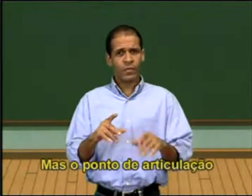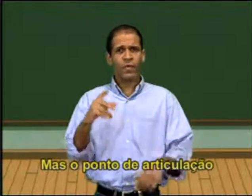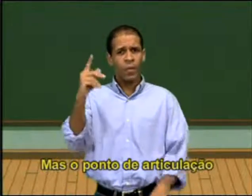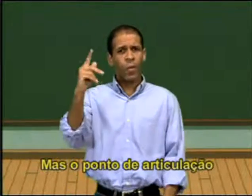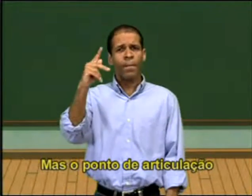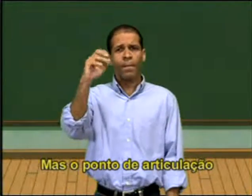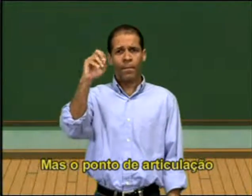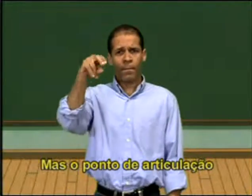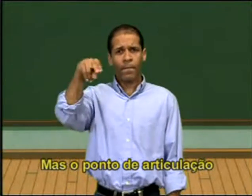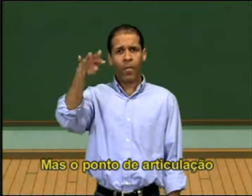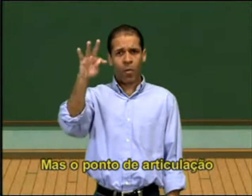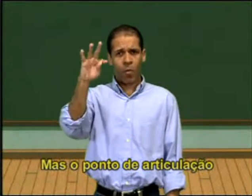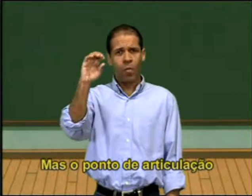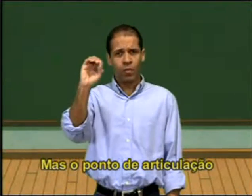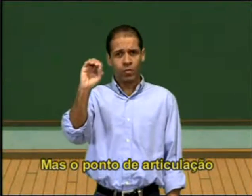Mas o ponto de articulação